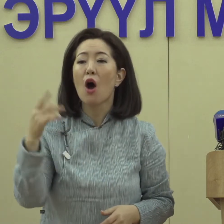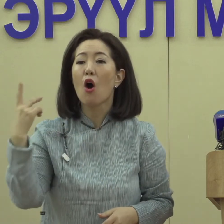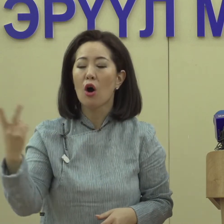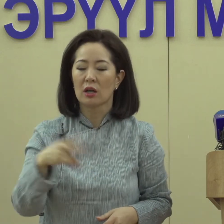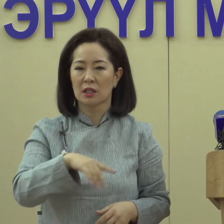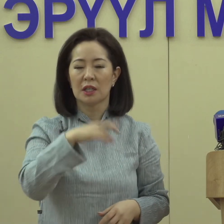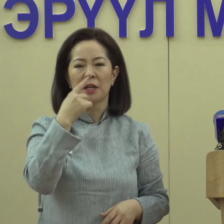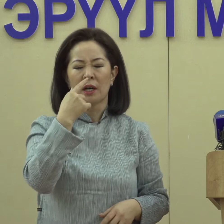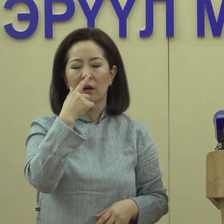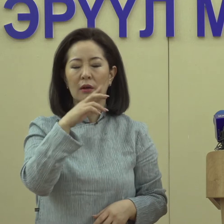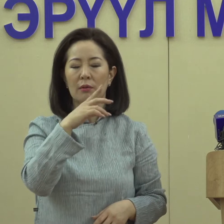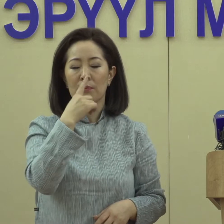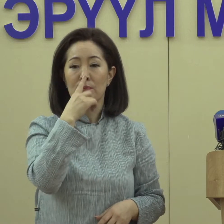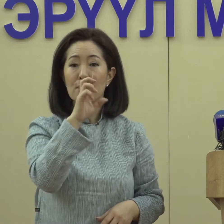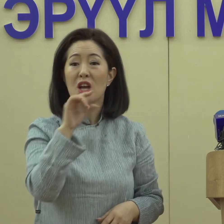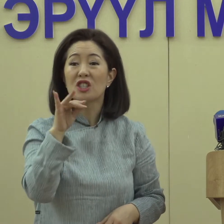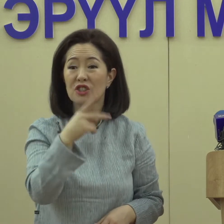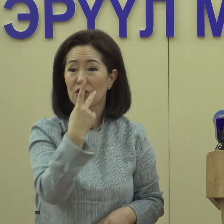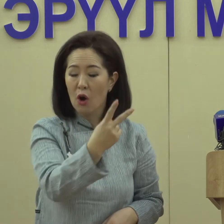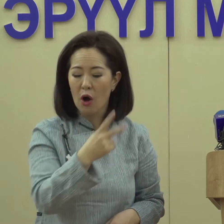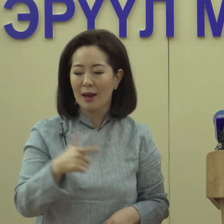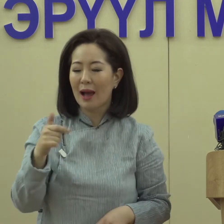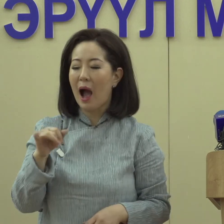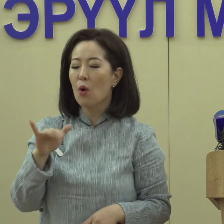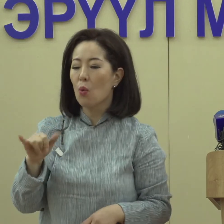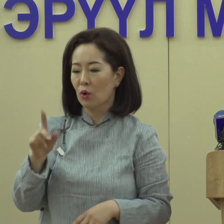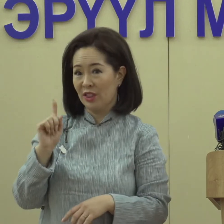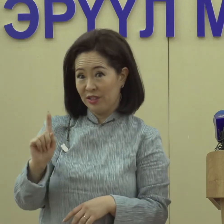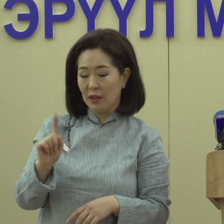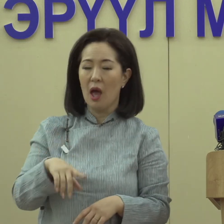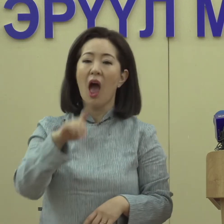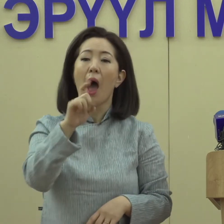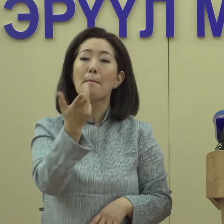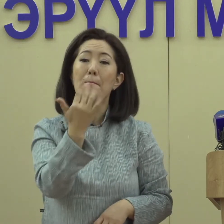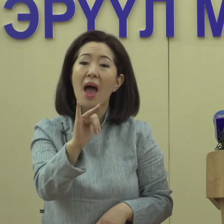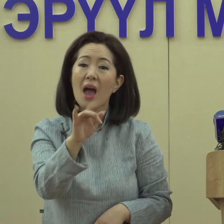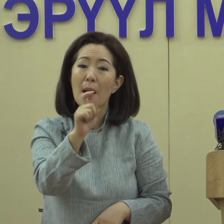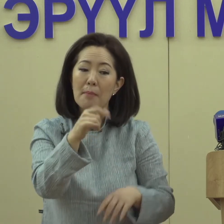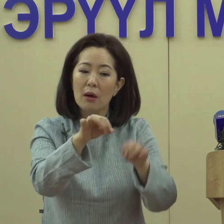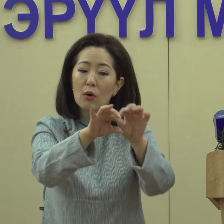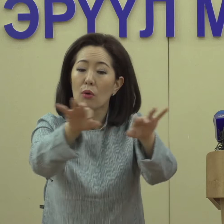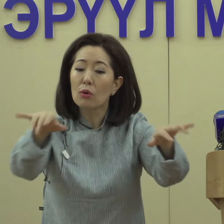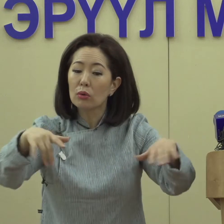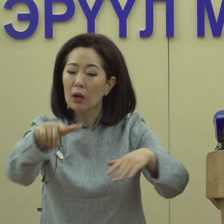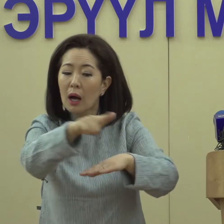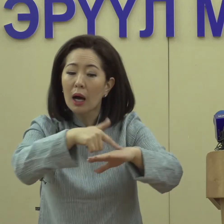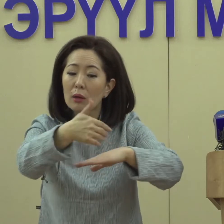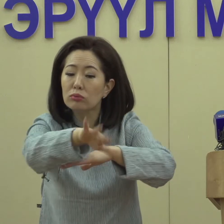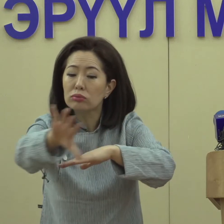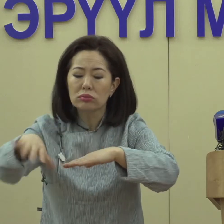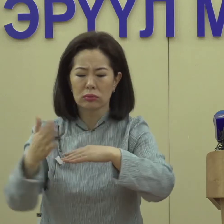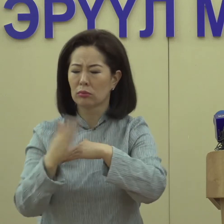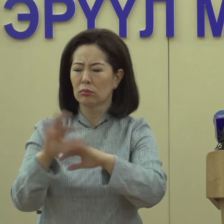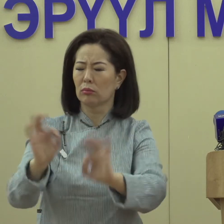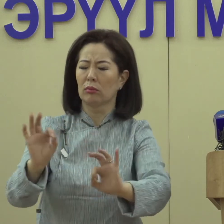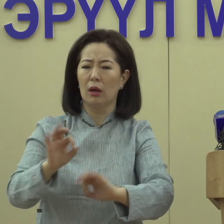2 тохиолдол, Гансу мужид 1 тохиолдол бол шинээр бүртгэгдсэн. Хүбэй мужаас бусад мужид бол нас баралт бүртгэгдээгүй байна.